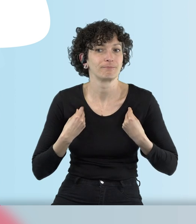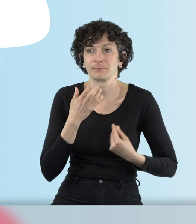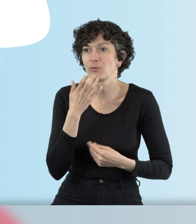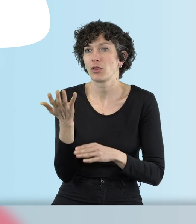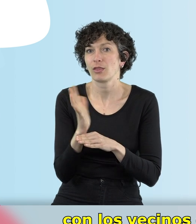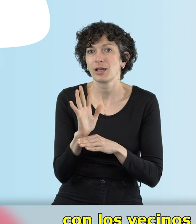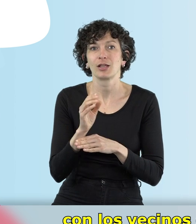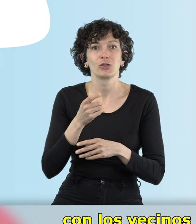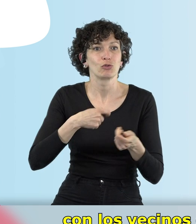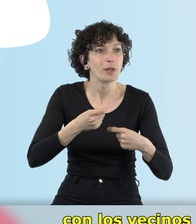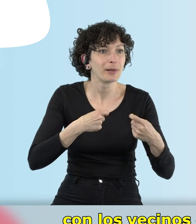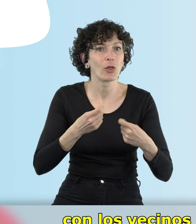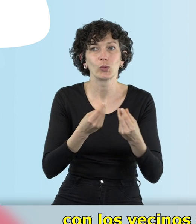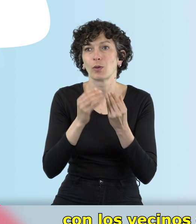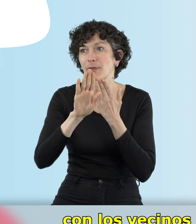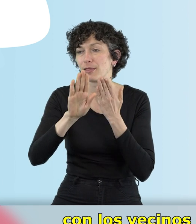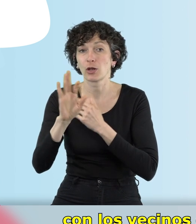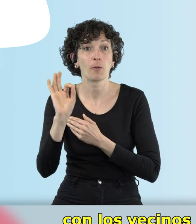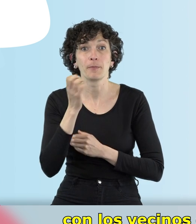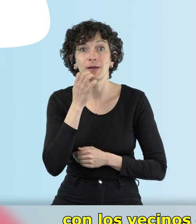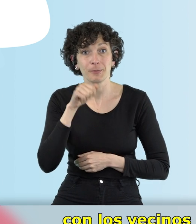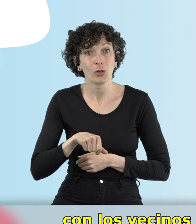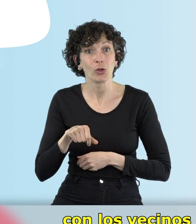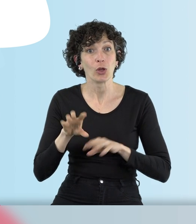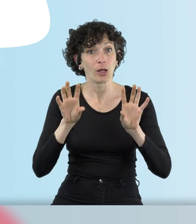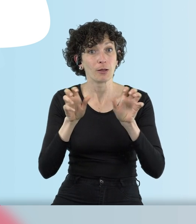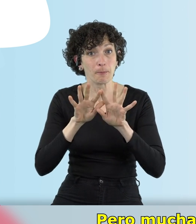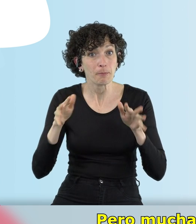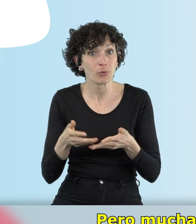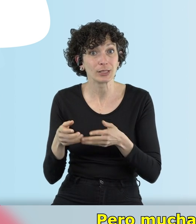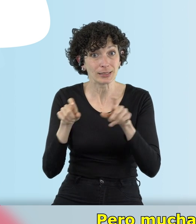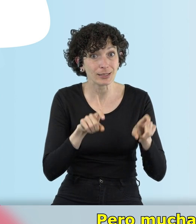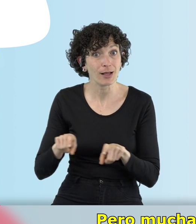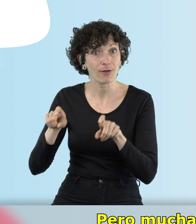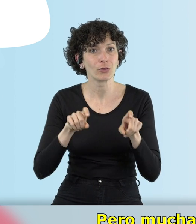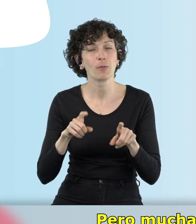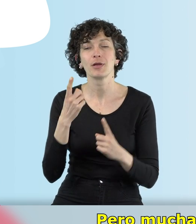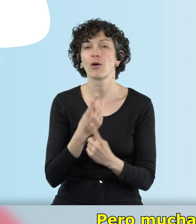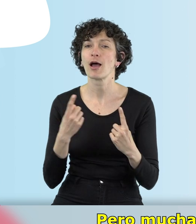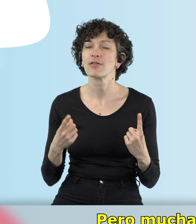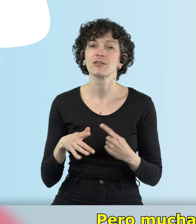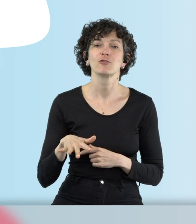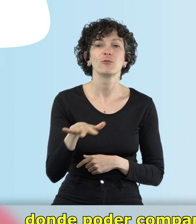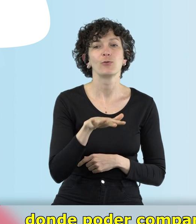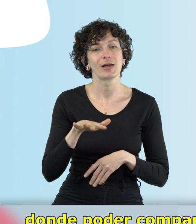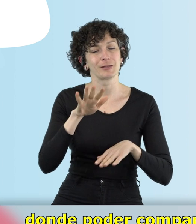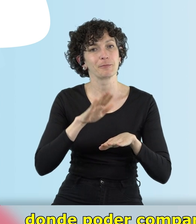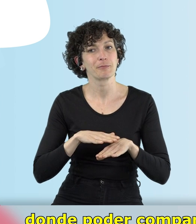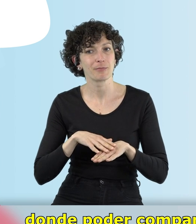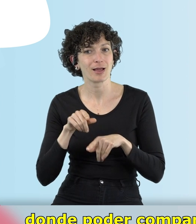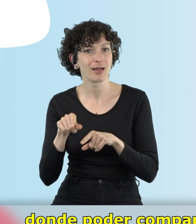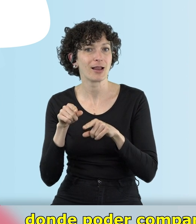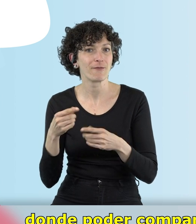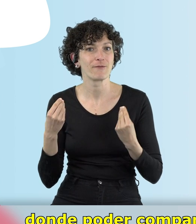el supermercado, con los vecinos o grabando este podcast, por ejemplo. Pero muchas veces no encontramos lugares donde